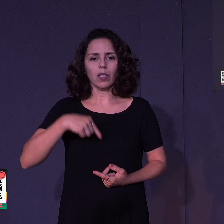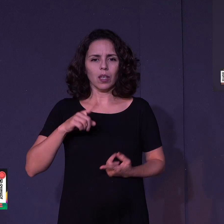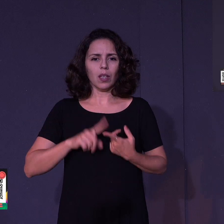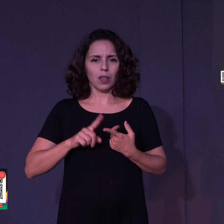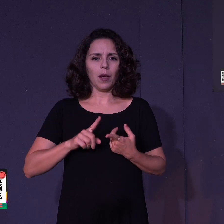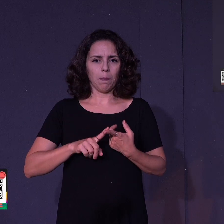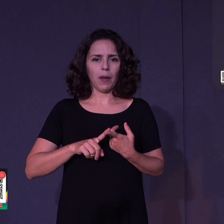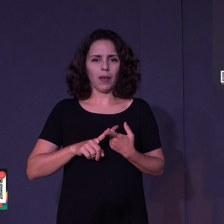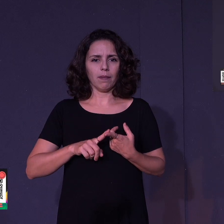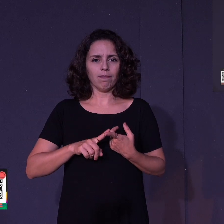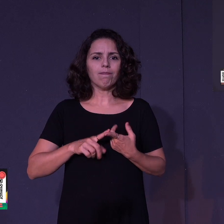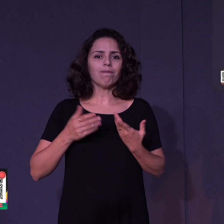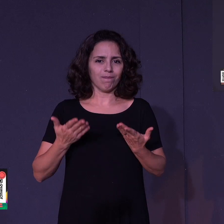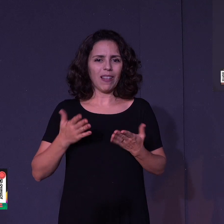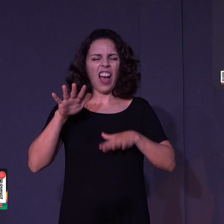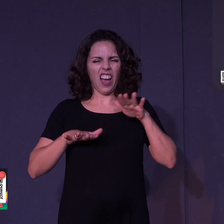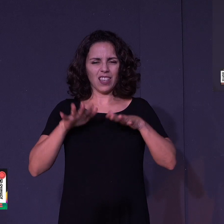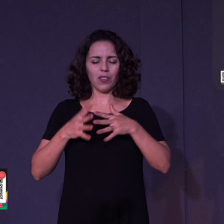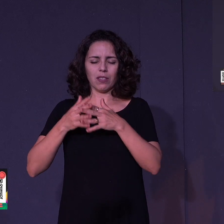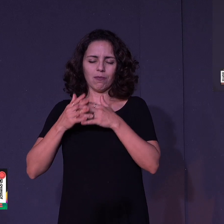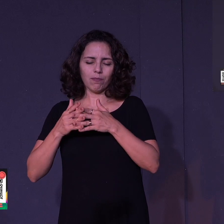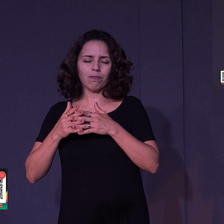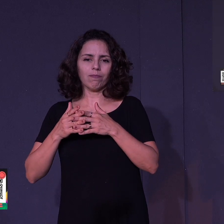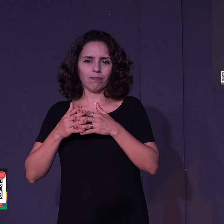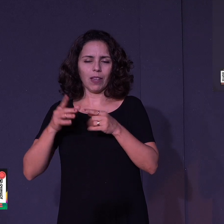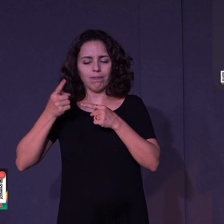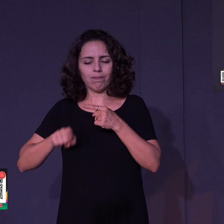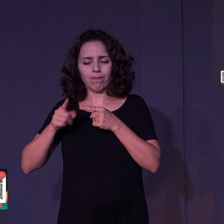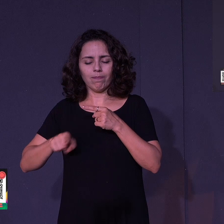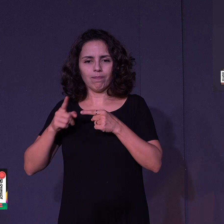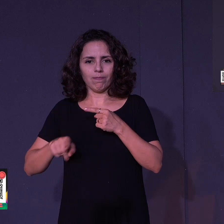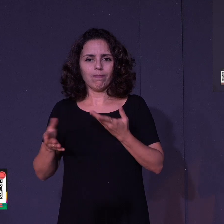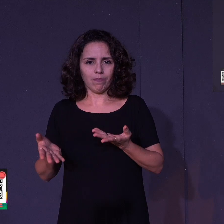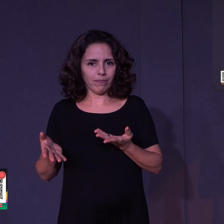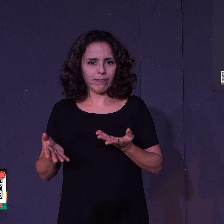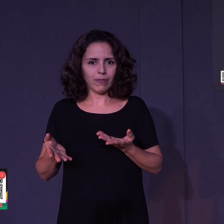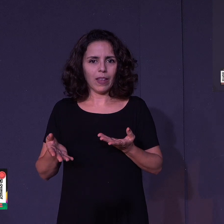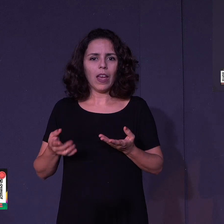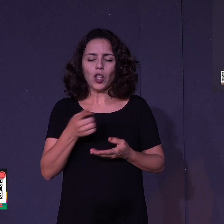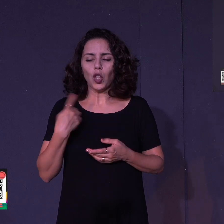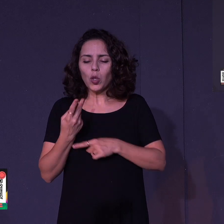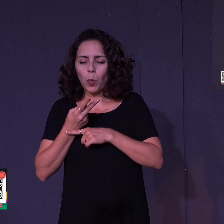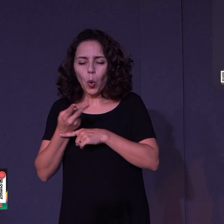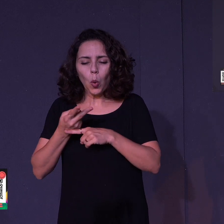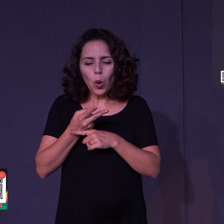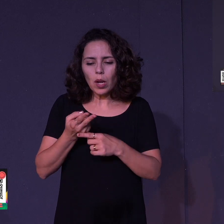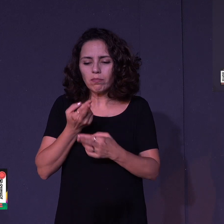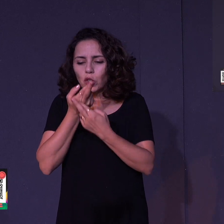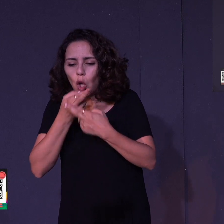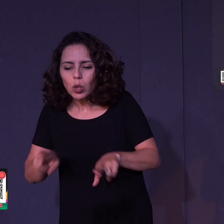às nossas lutas e na passagem pelos desertos da vida, acabamos por procurar solução e resposta, acabamos